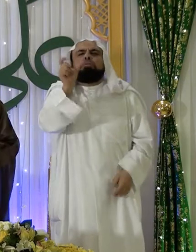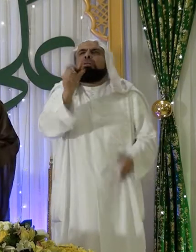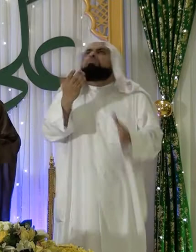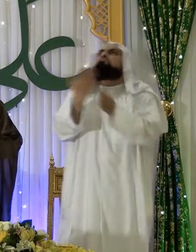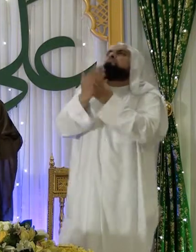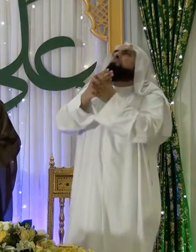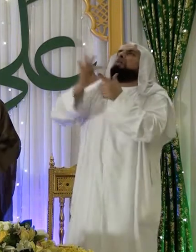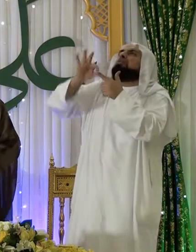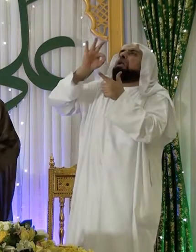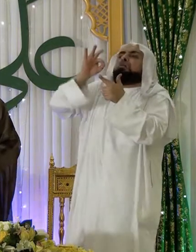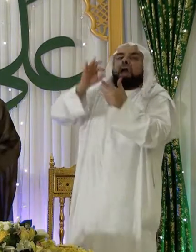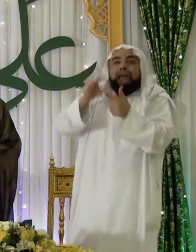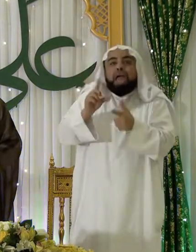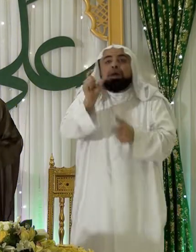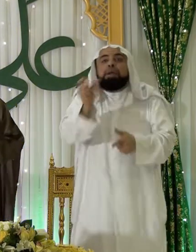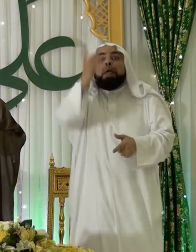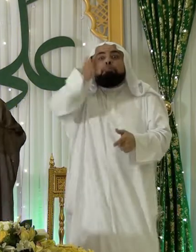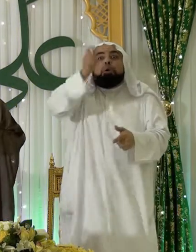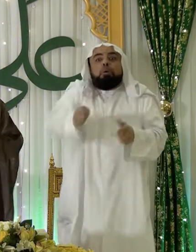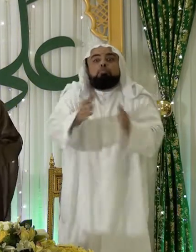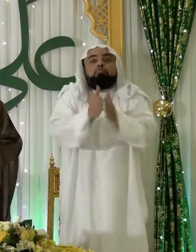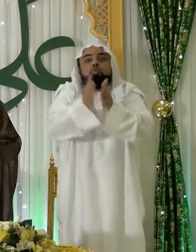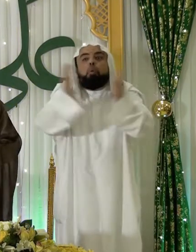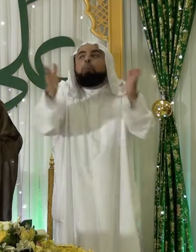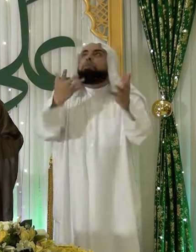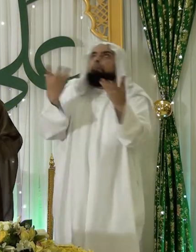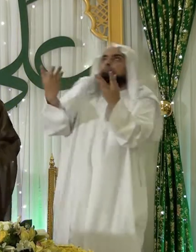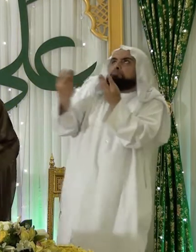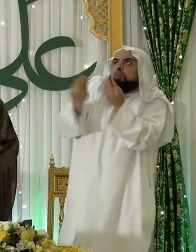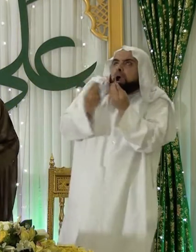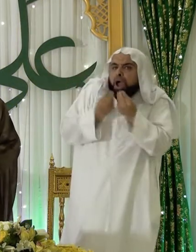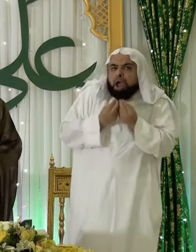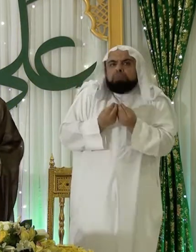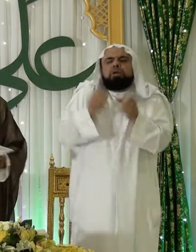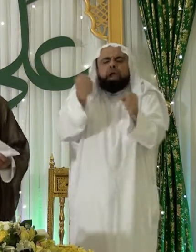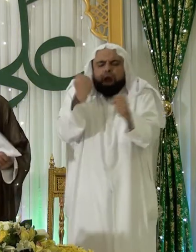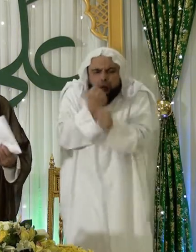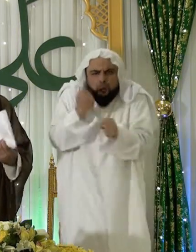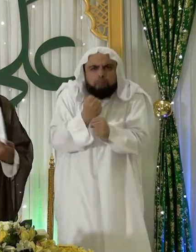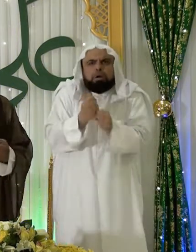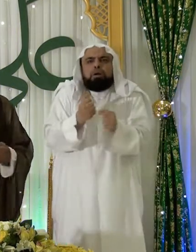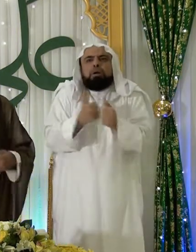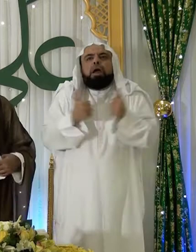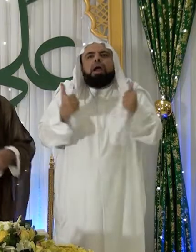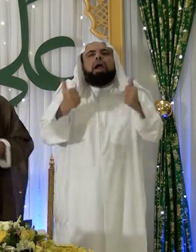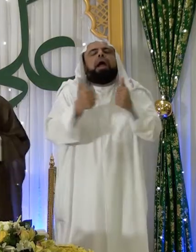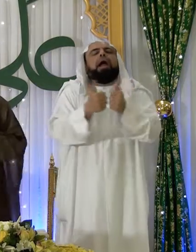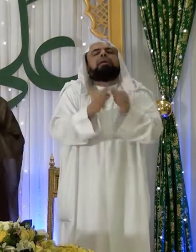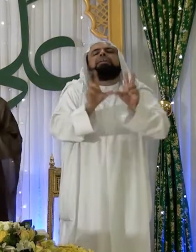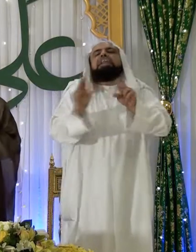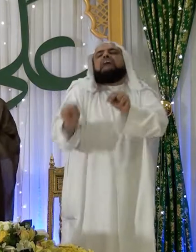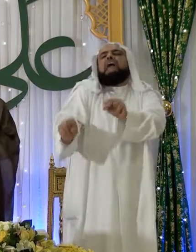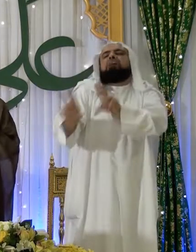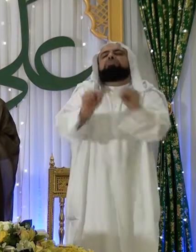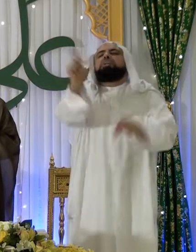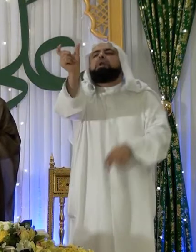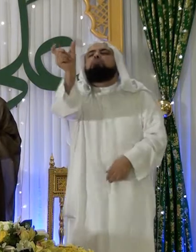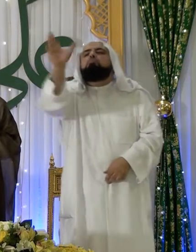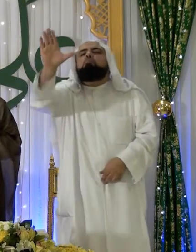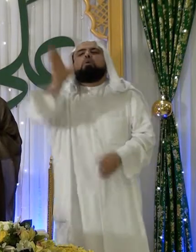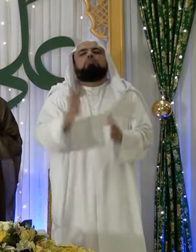به أزري وأشركه في أمري. ورسول الله صلى الله عليه